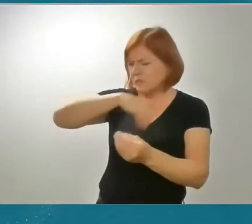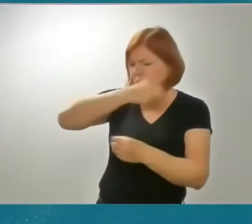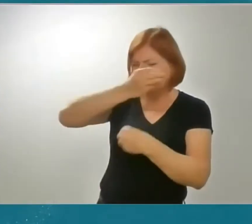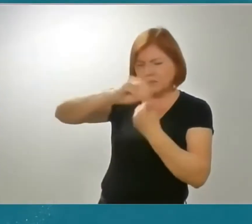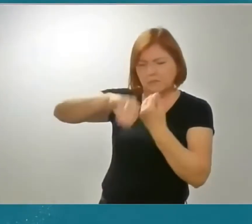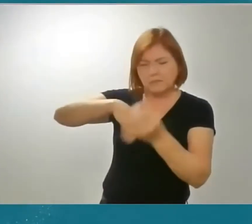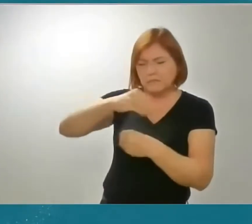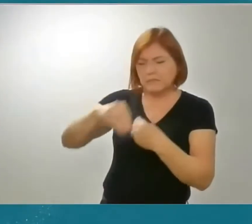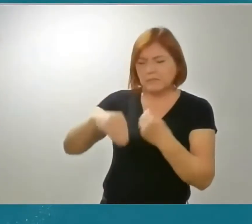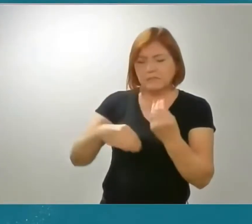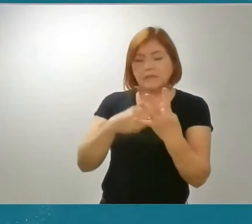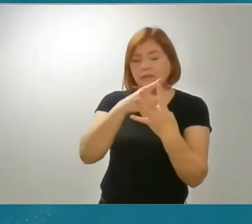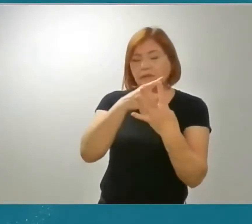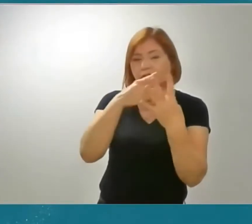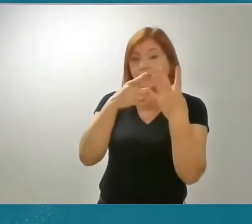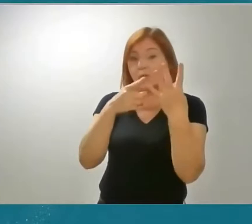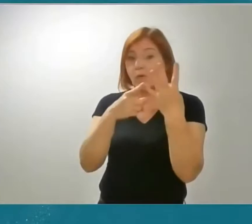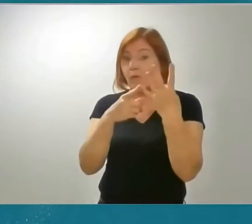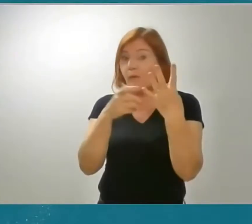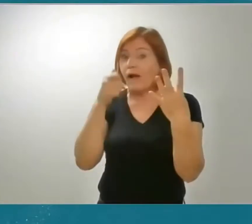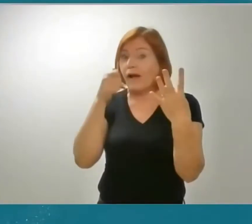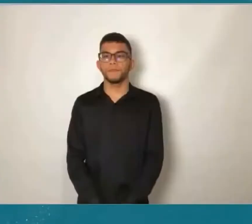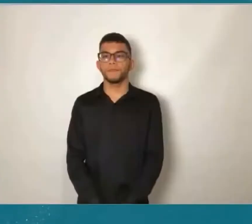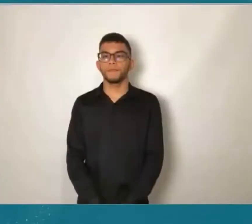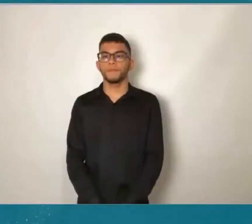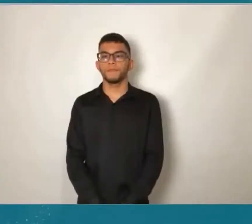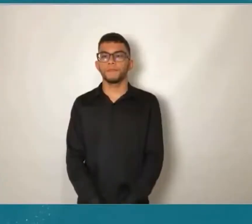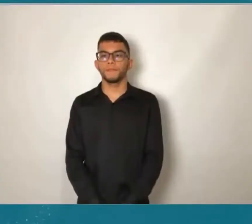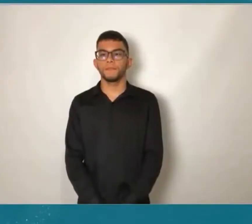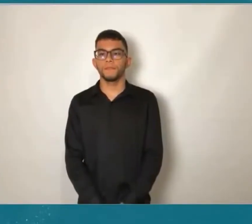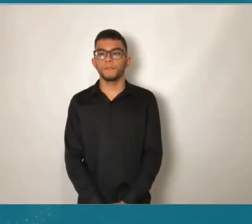e crianças. Ó Senhor Jesus!